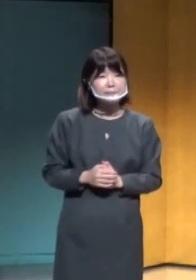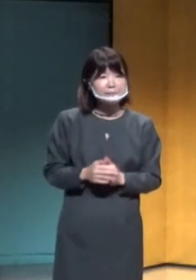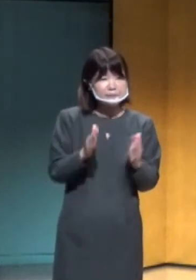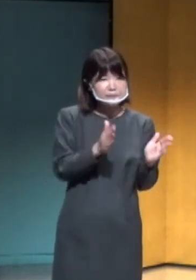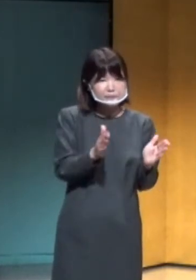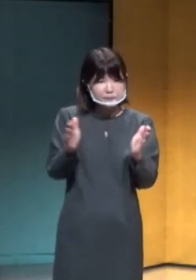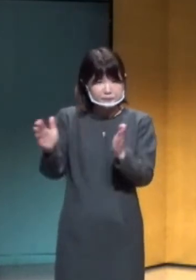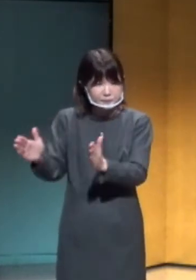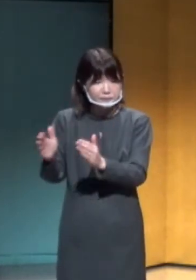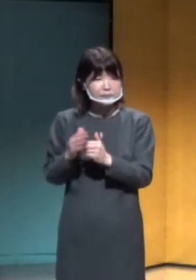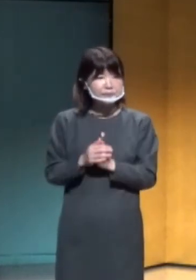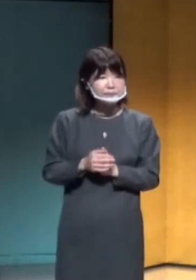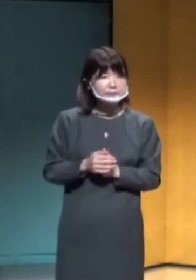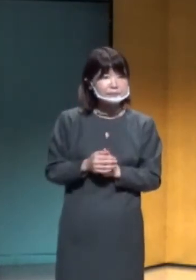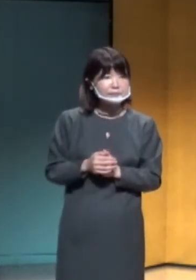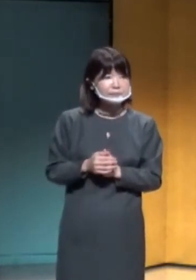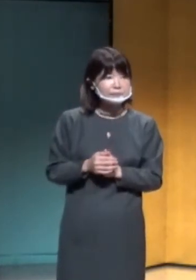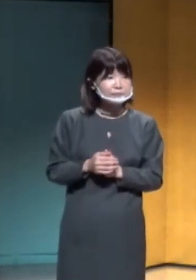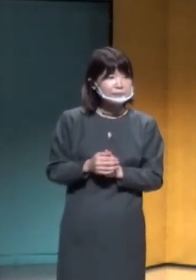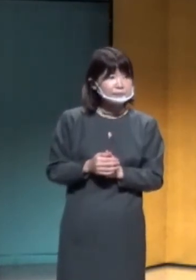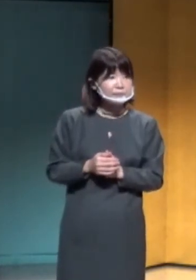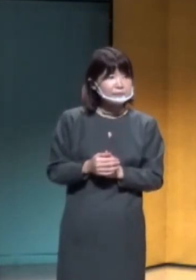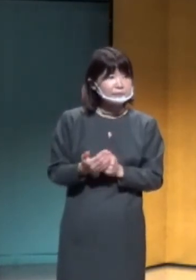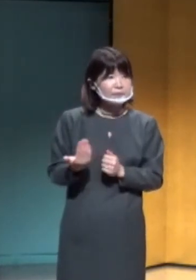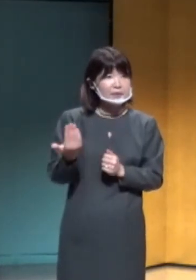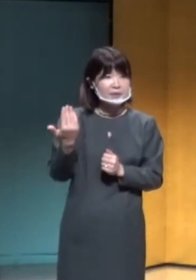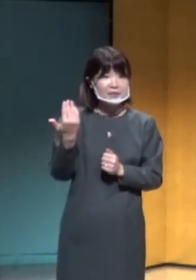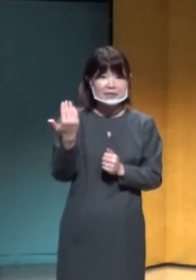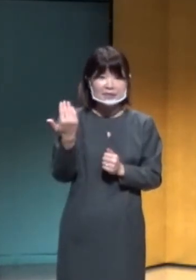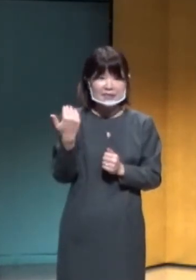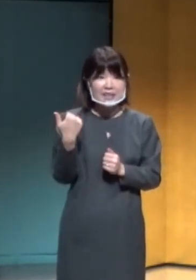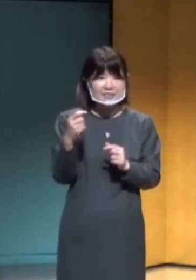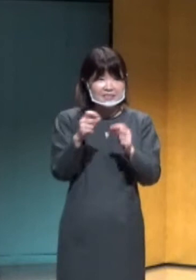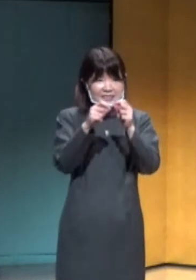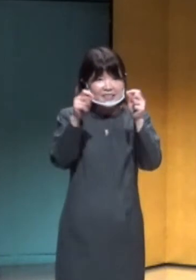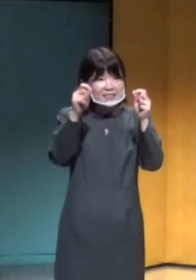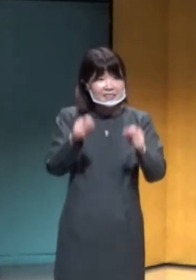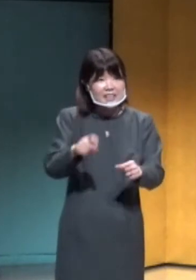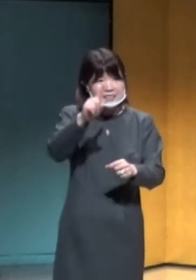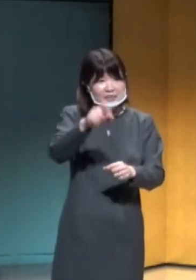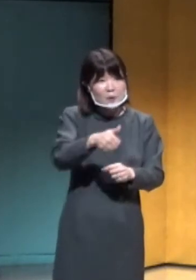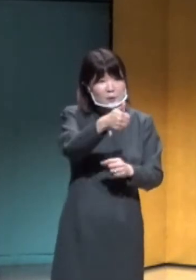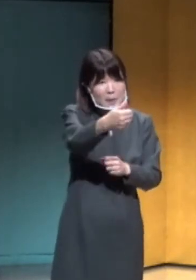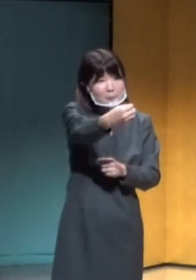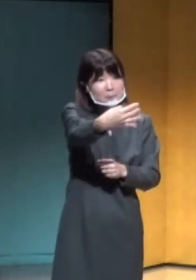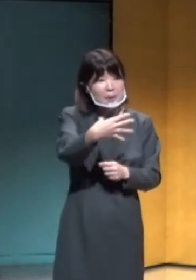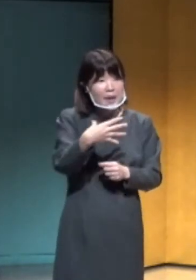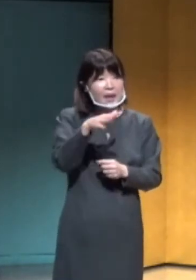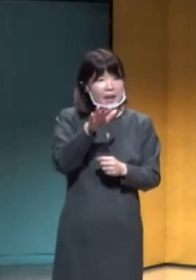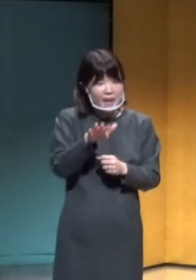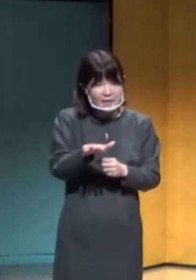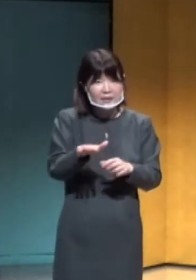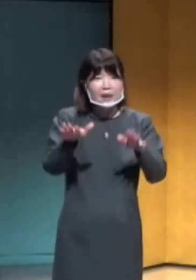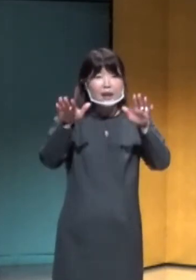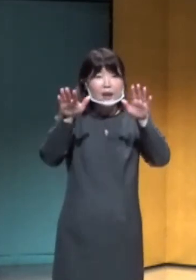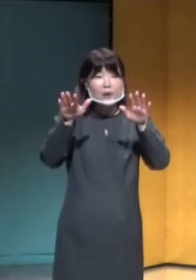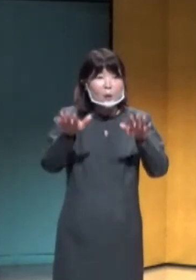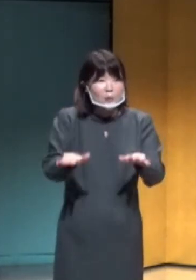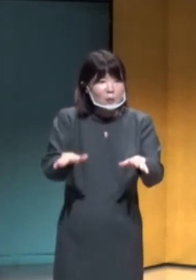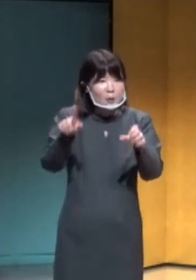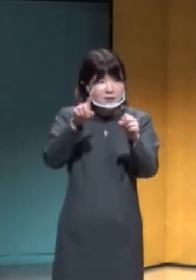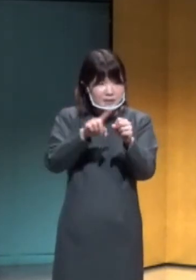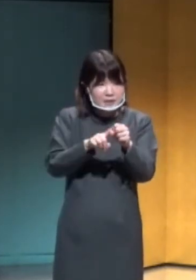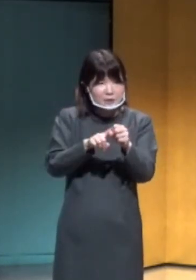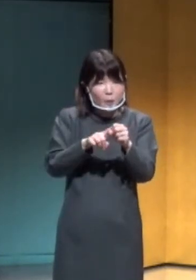さて、先ほど関の実行委員長より本年の暦の話をしていただき